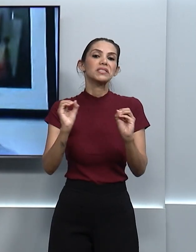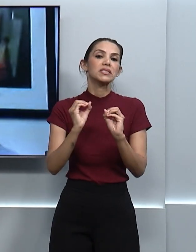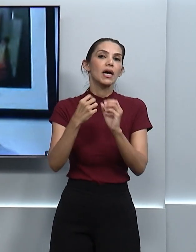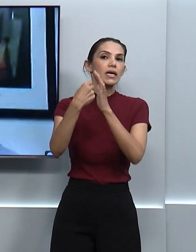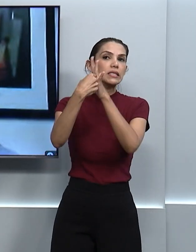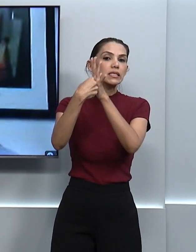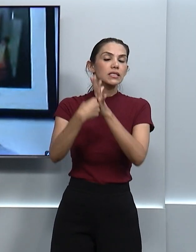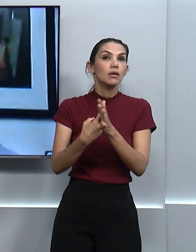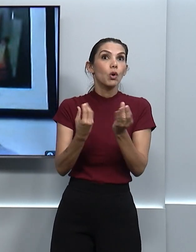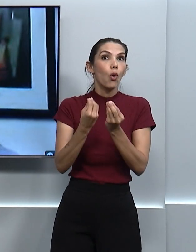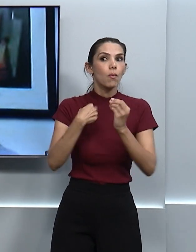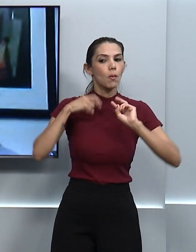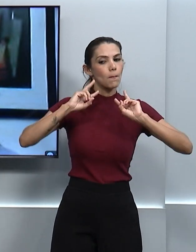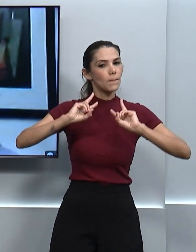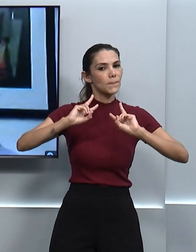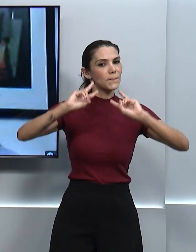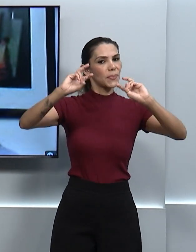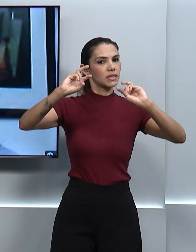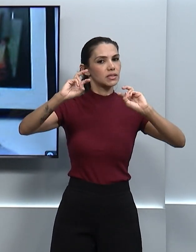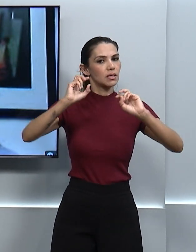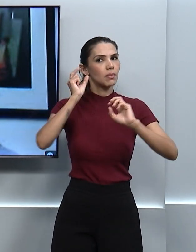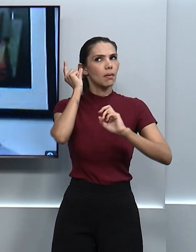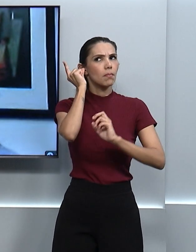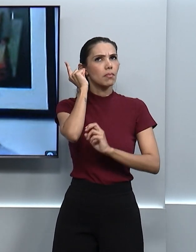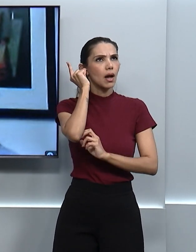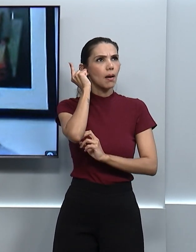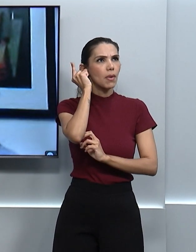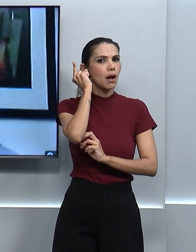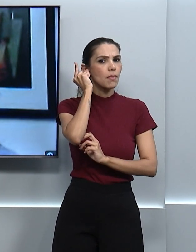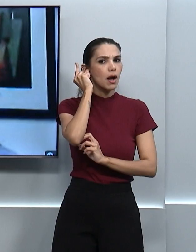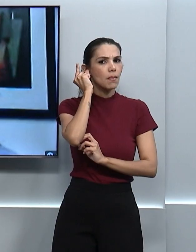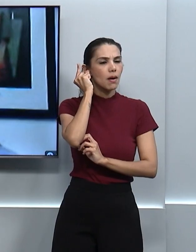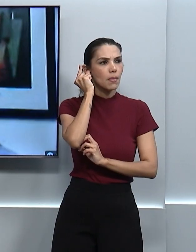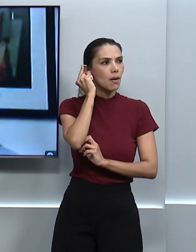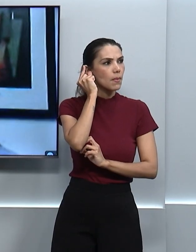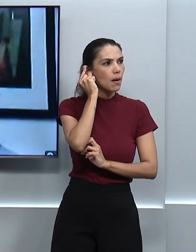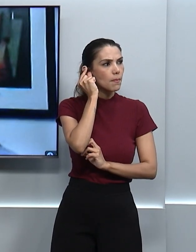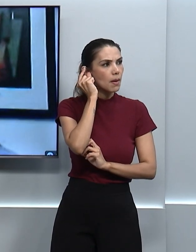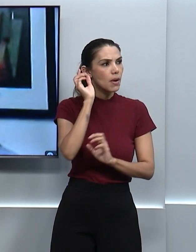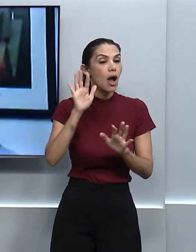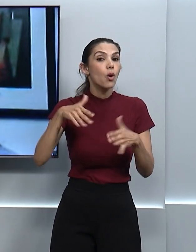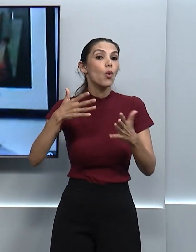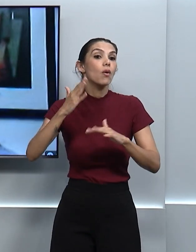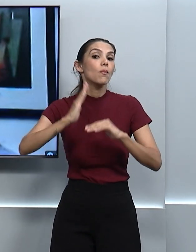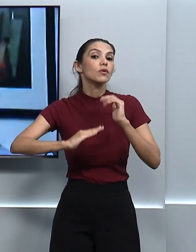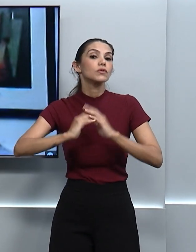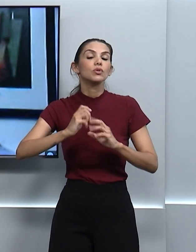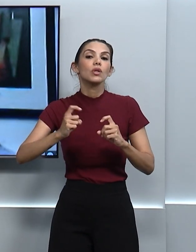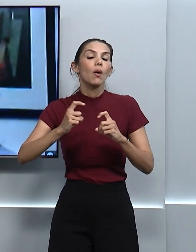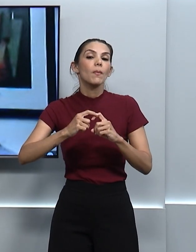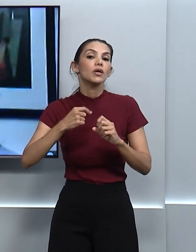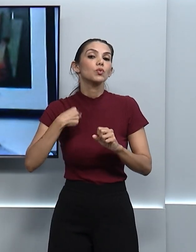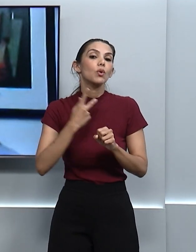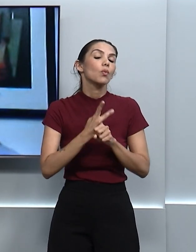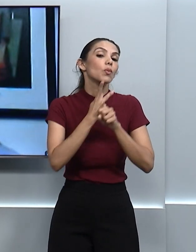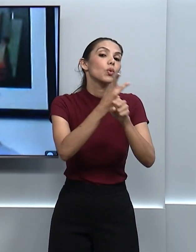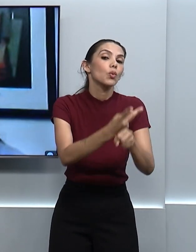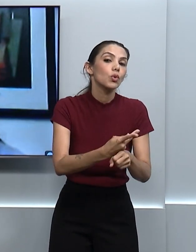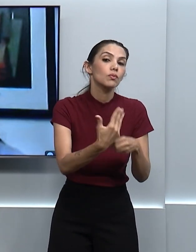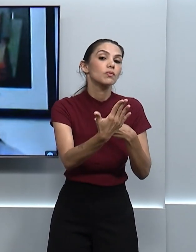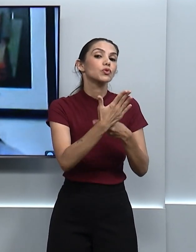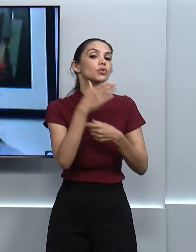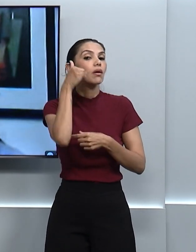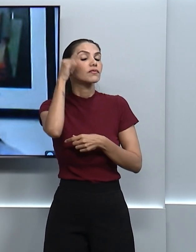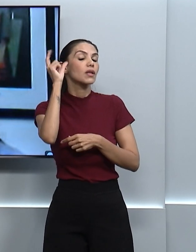está perdendo a sua audição e que médico que a gente deve procurar para tentar reverter esse caso?